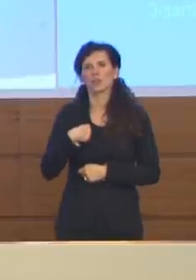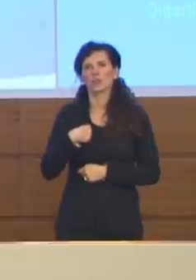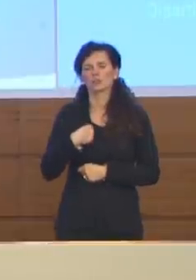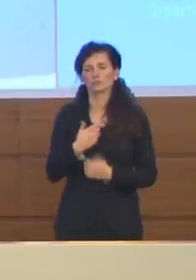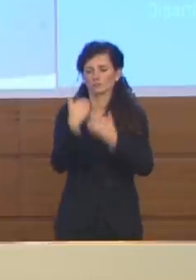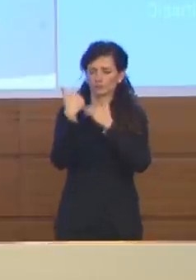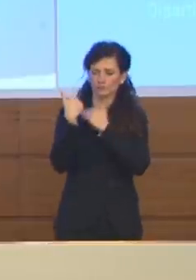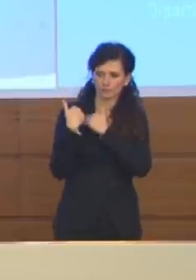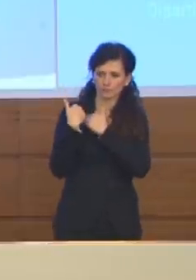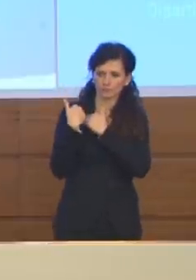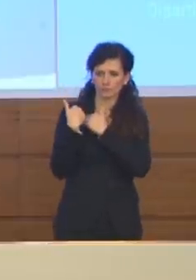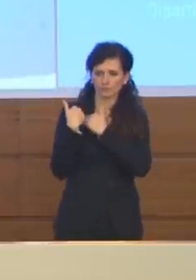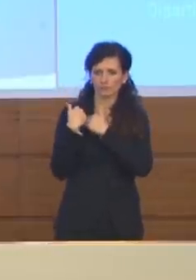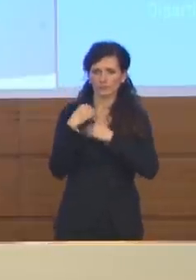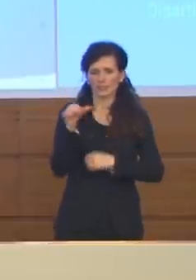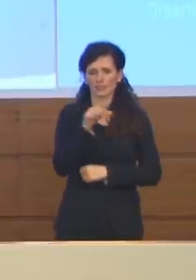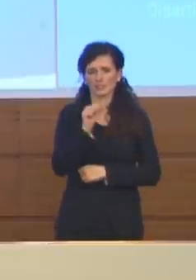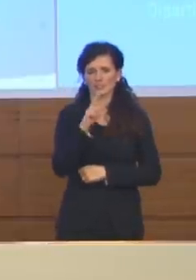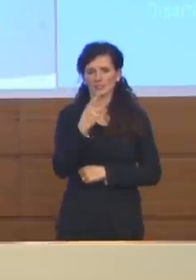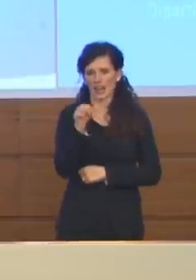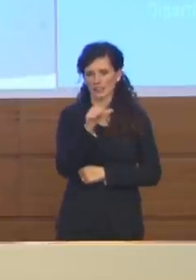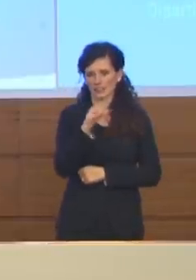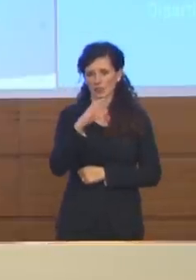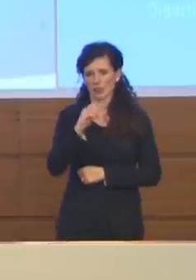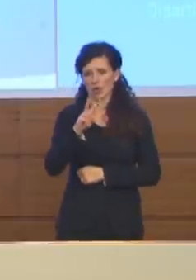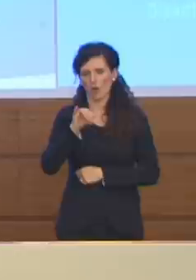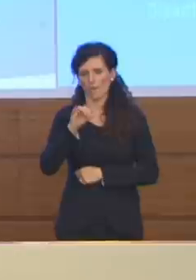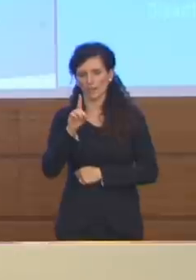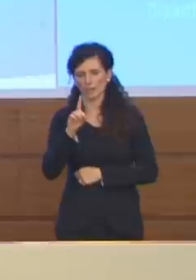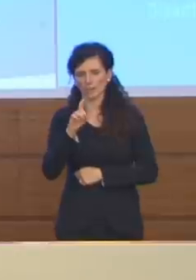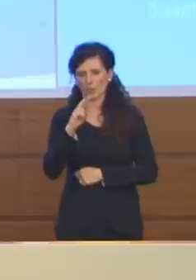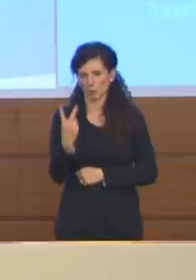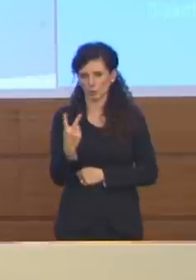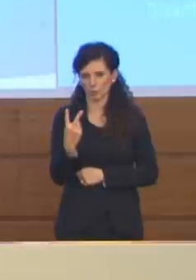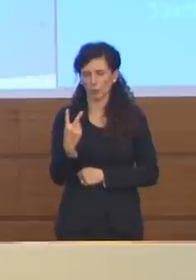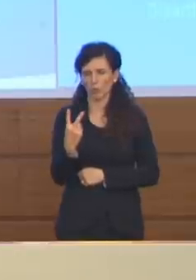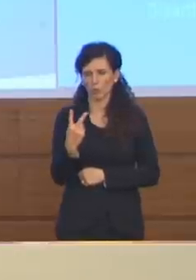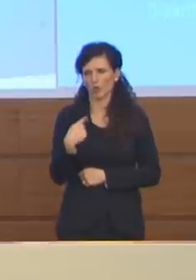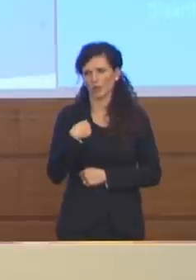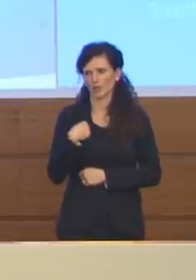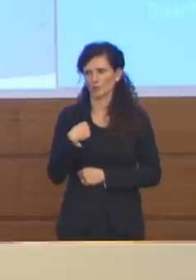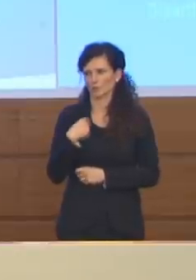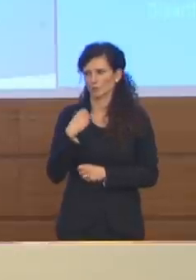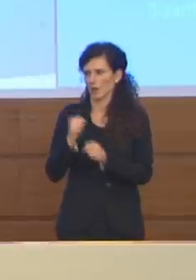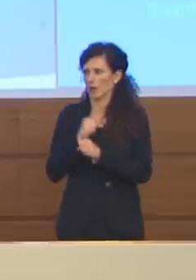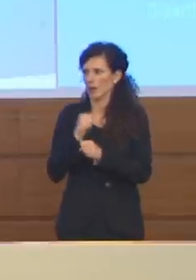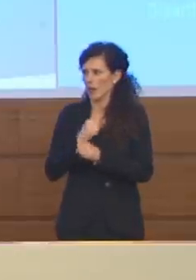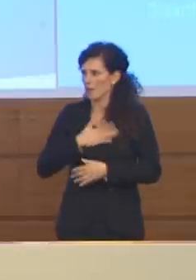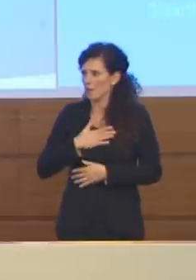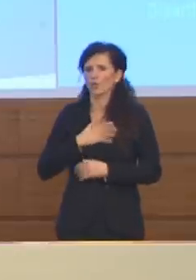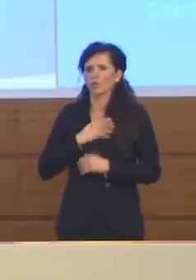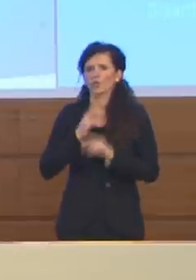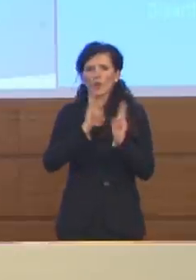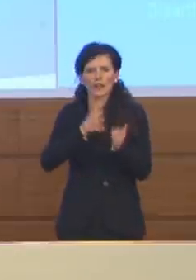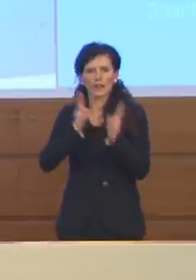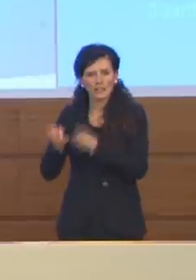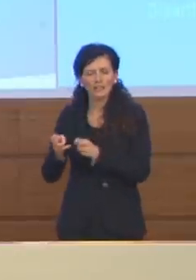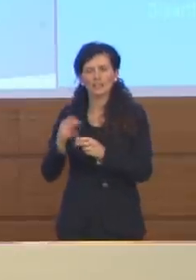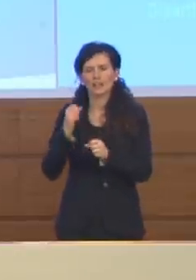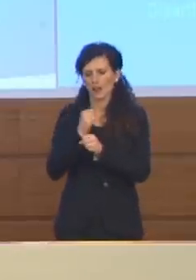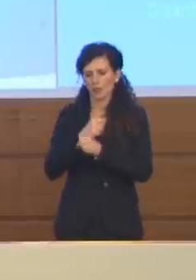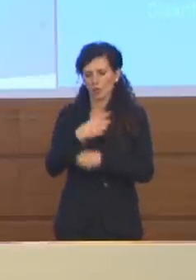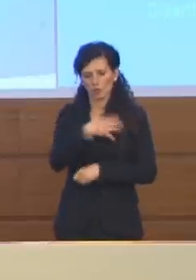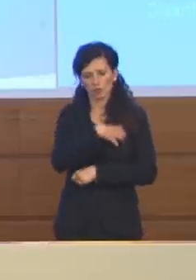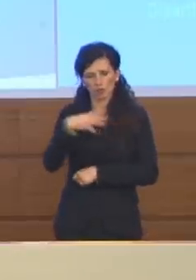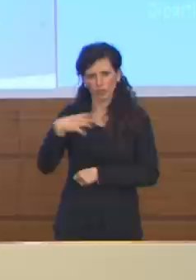occuparmi di sas creed ii aveva un'attività clinica e scientifica prevalentemente in ambito